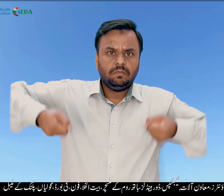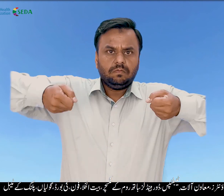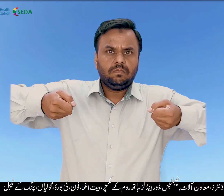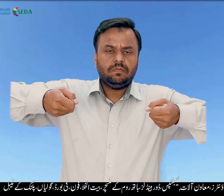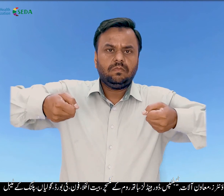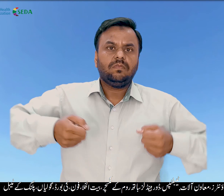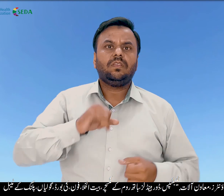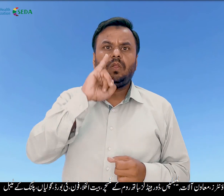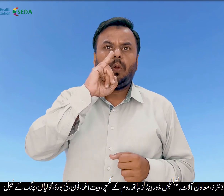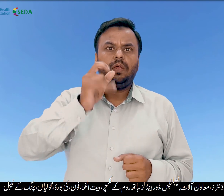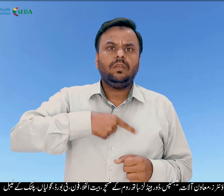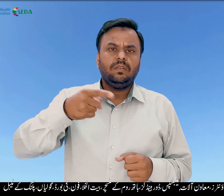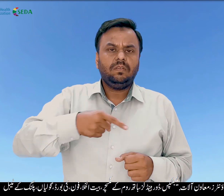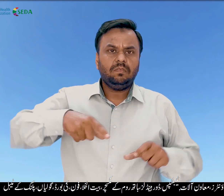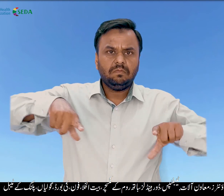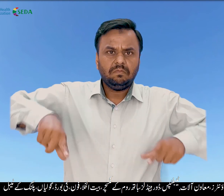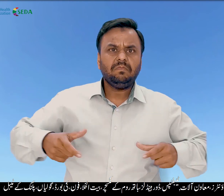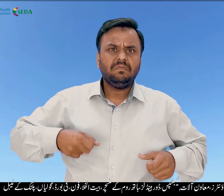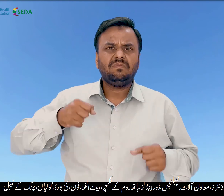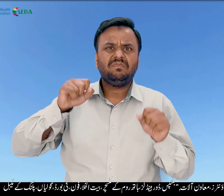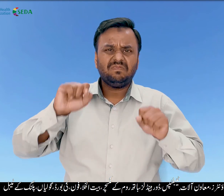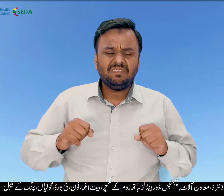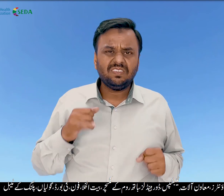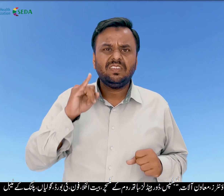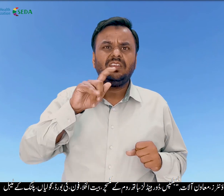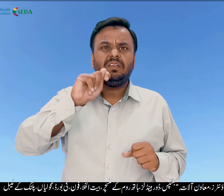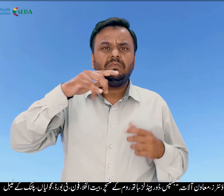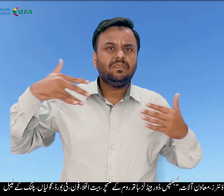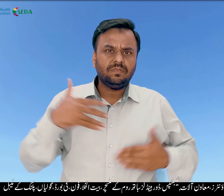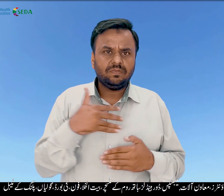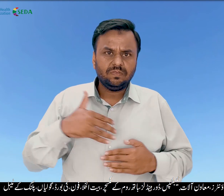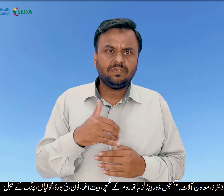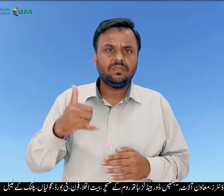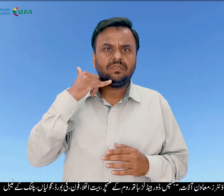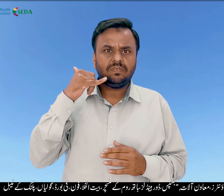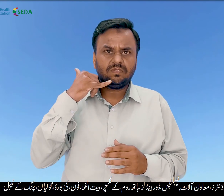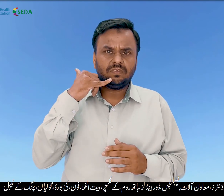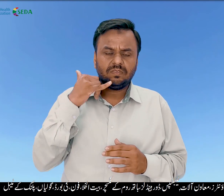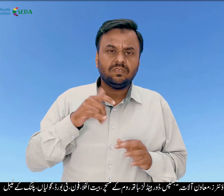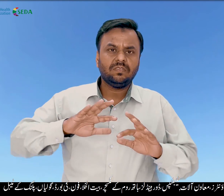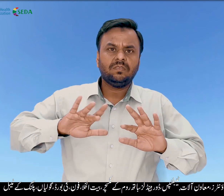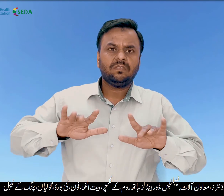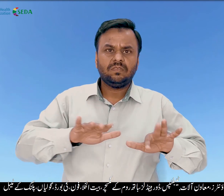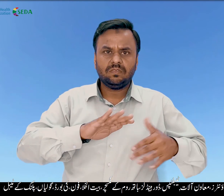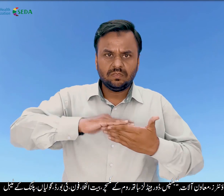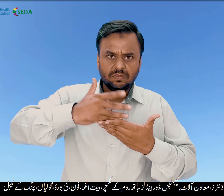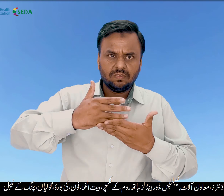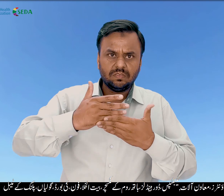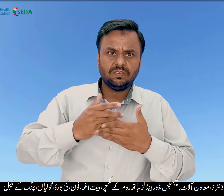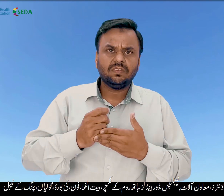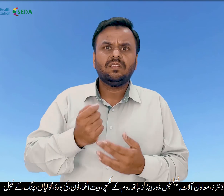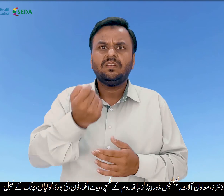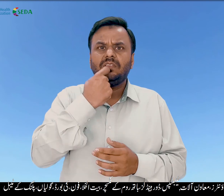ہینڈلز، باتھ روم کے فکسچر، بیت الخلاء، فون، کی بورڈ،